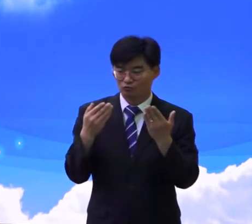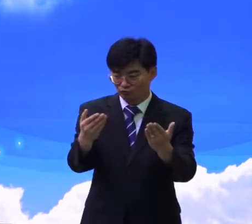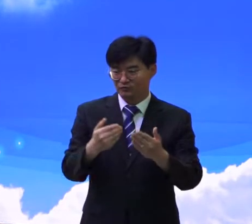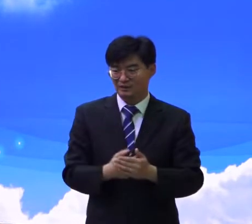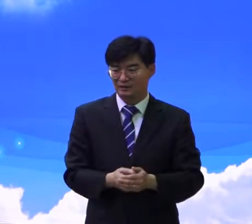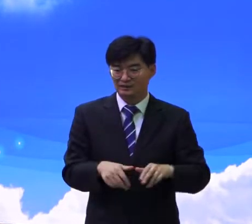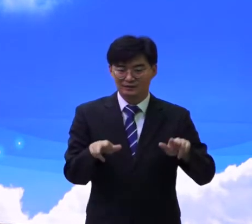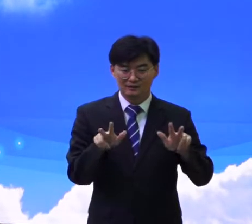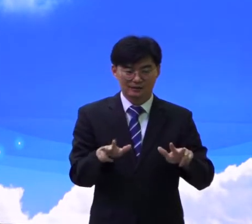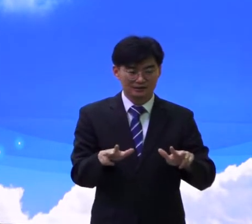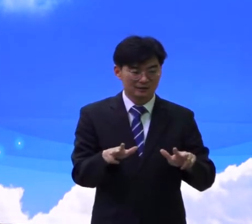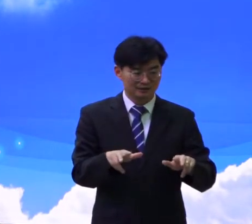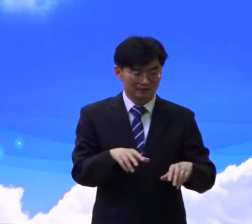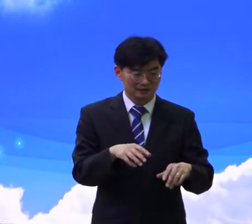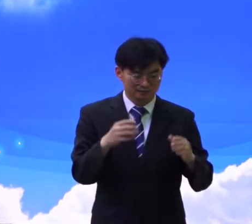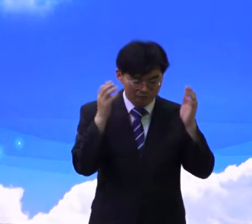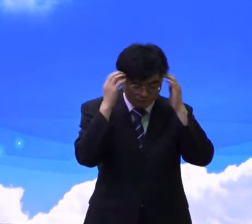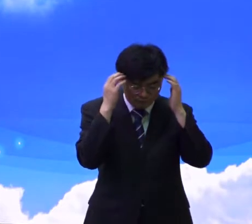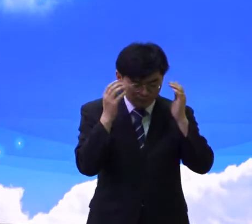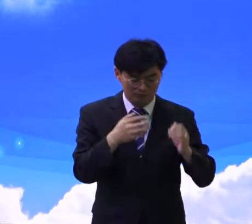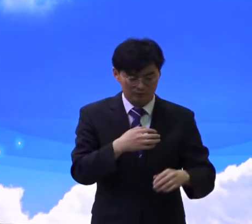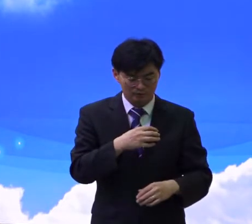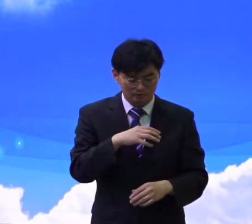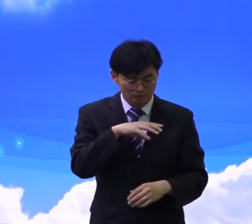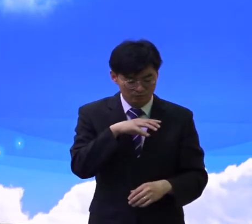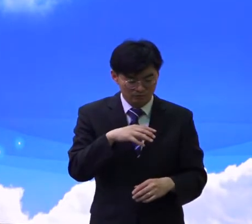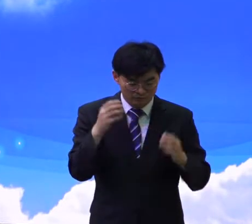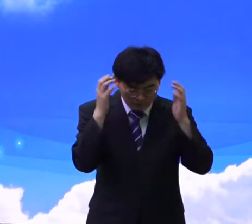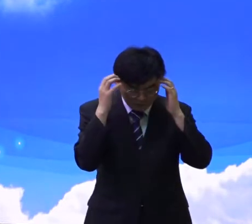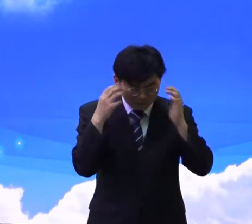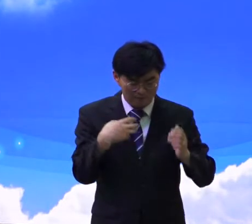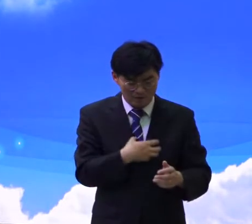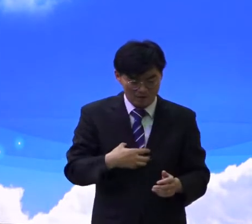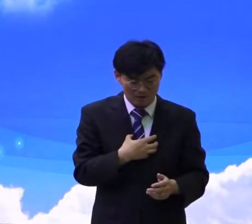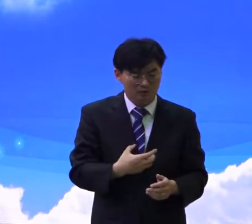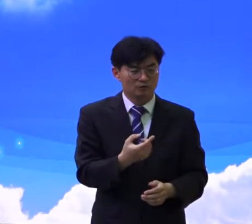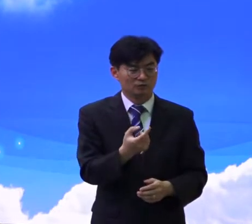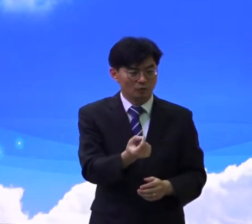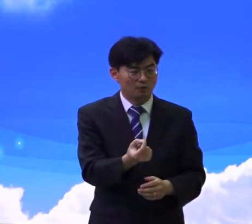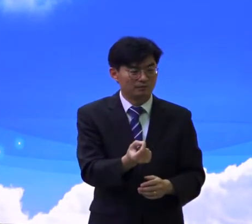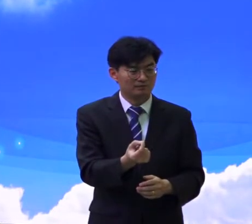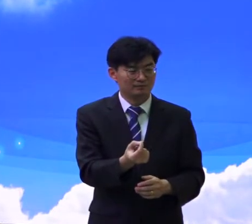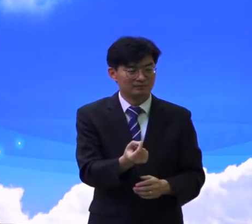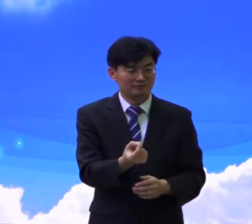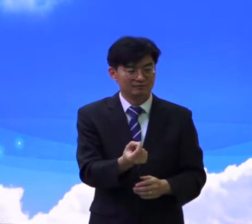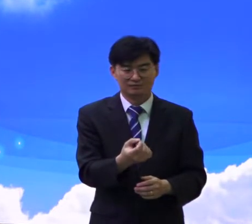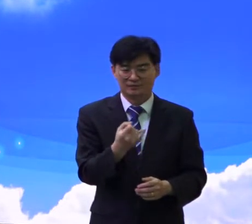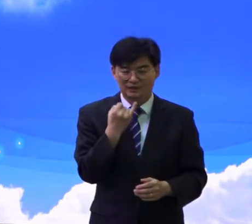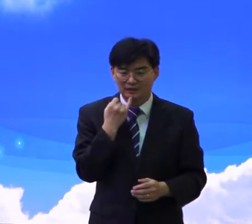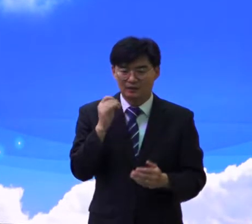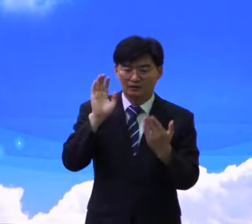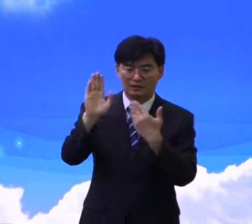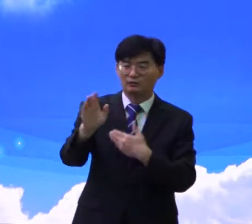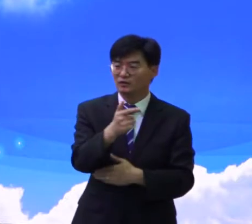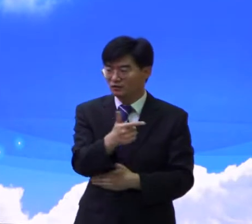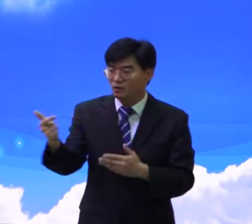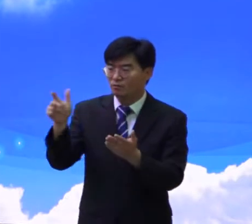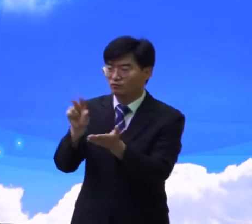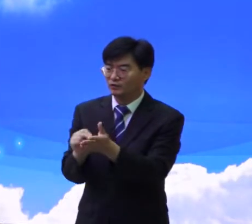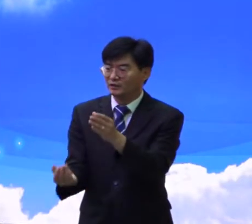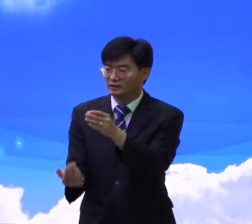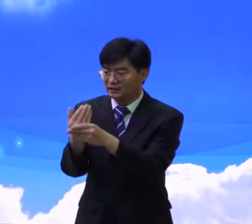능력으로 무장하면 우리는 오늘 말씀에 있는 것처럼 요동치는 강물 속에서도 흔들리지